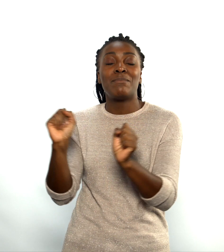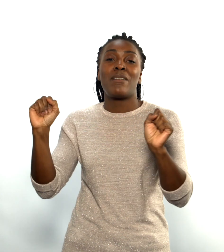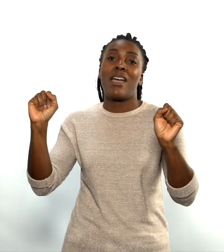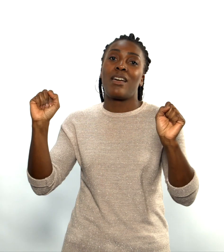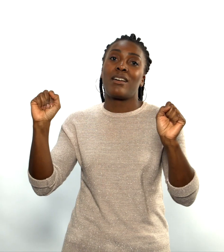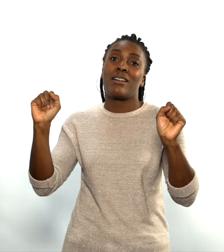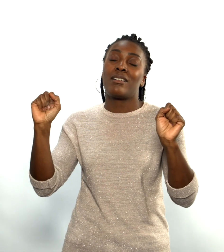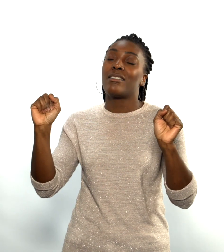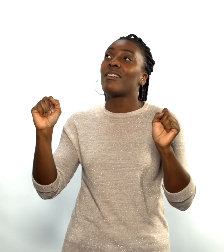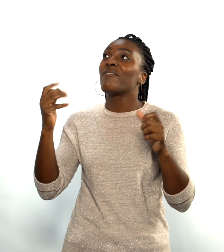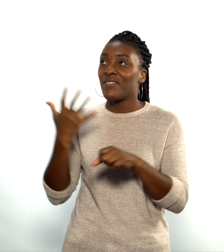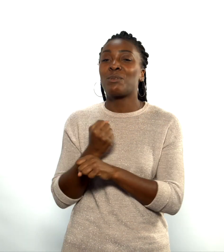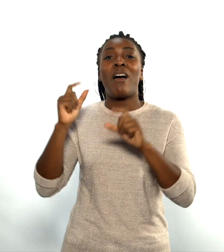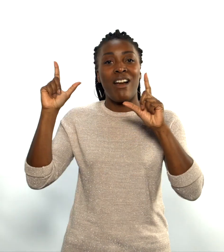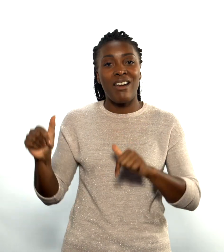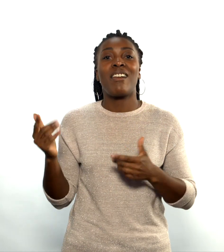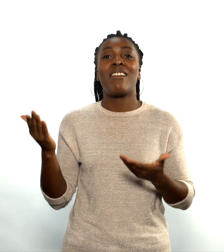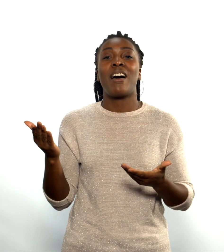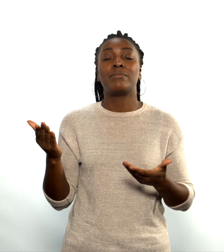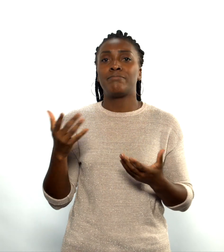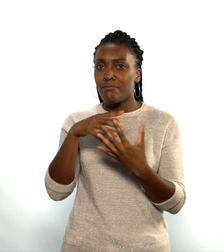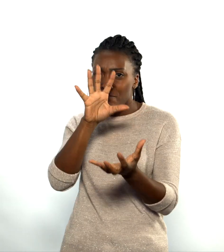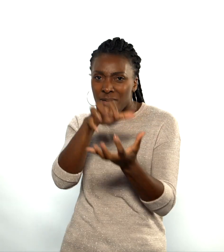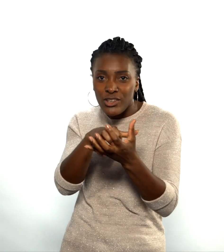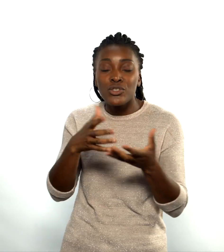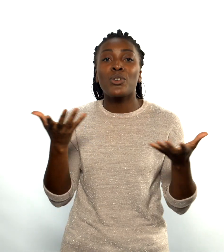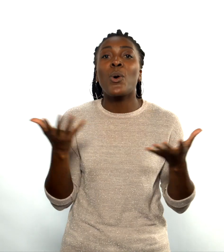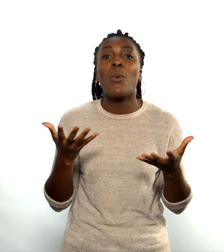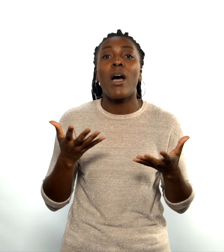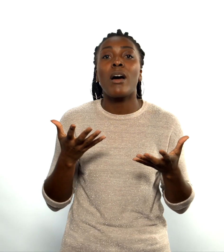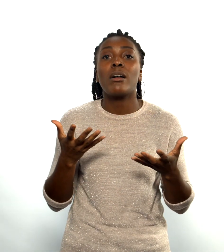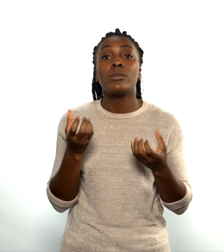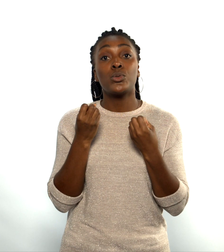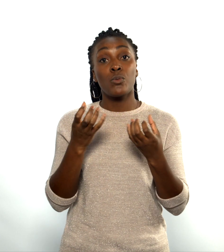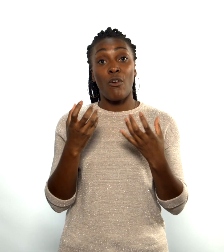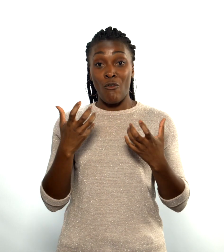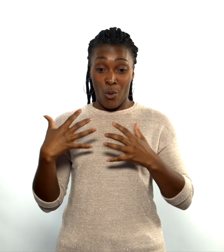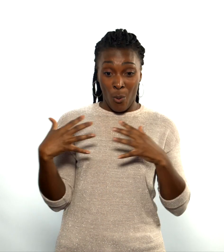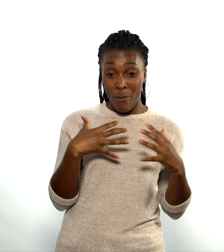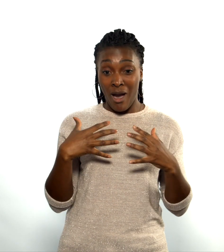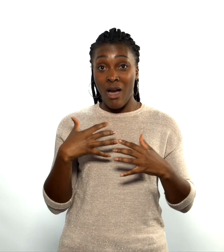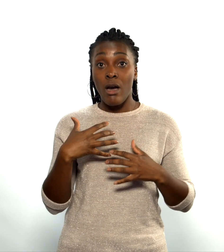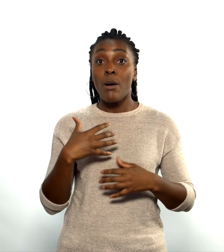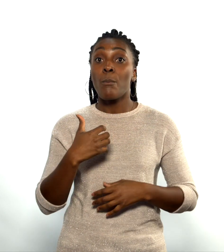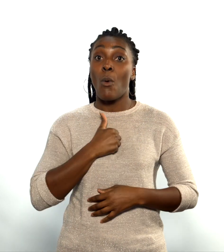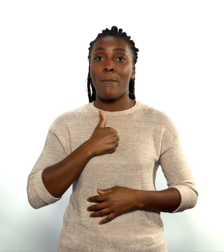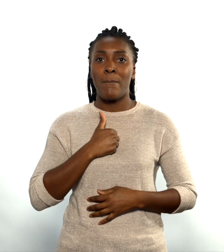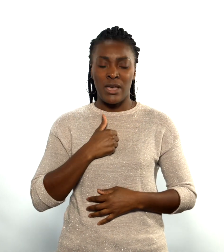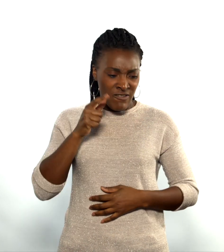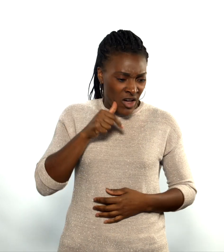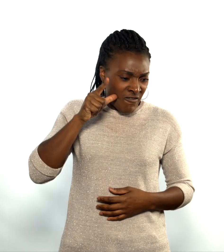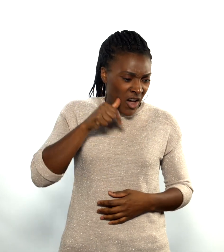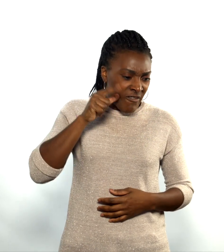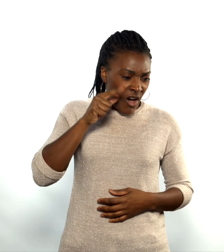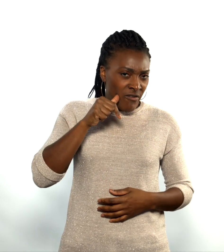et ainsi pouvoir prétendre à la victoire. Le piège, c'est quand on a tendance à vouloir combattre de façon